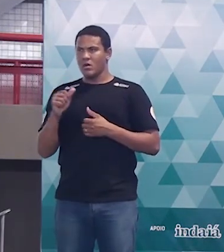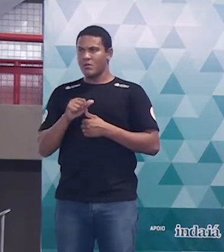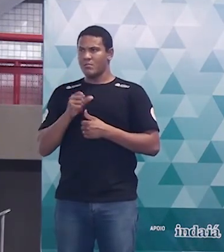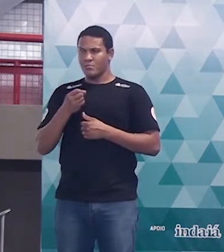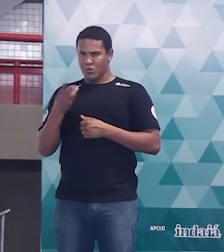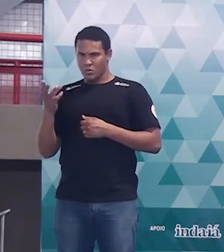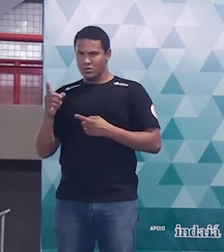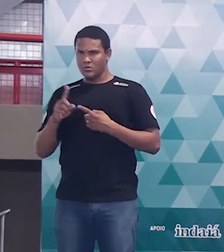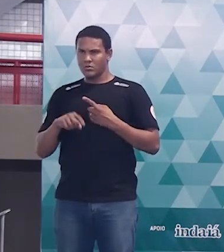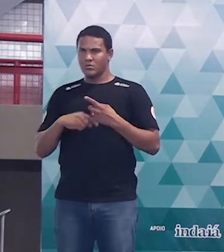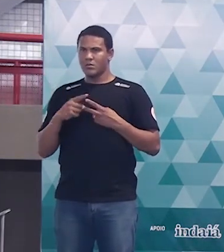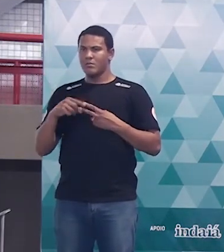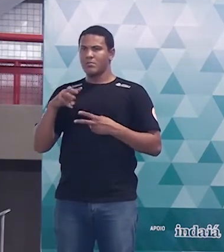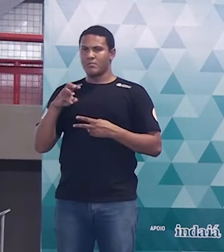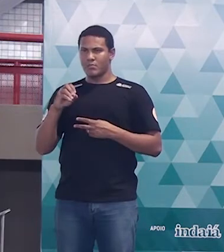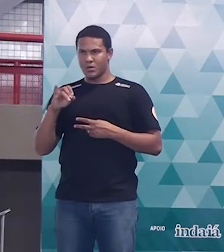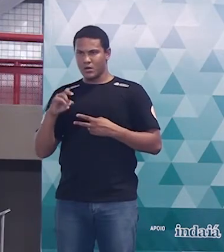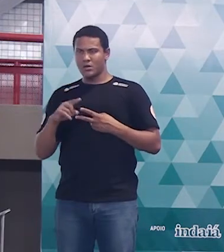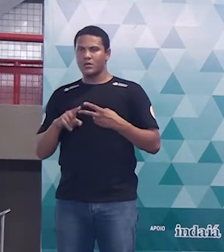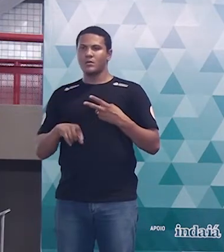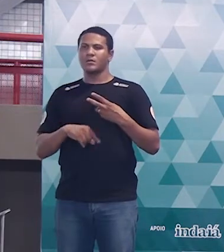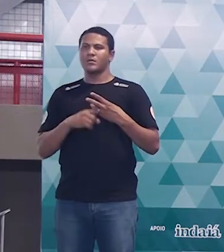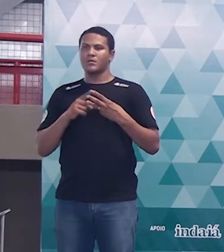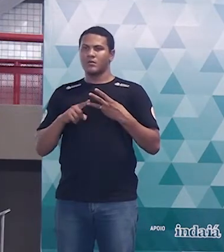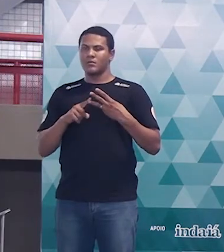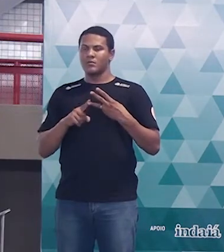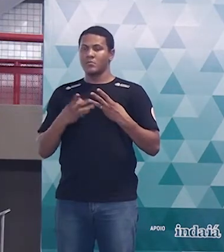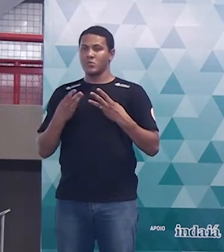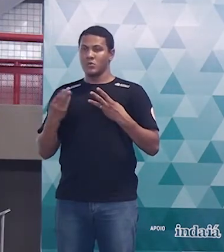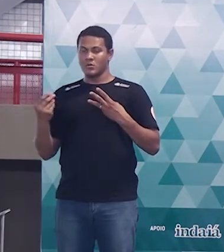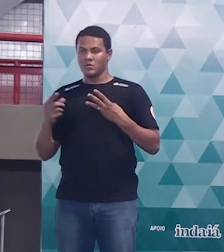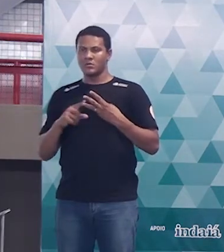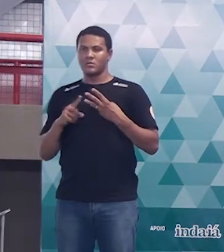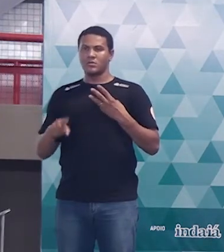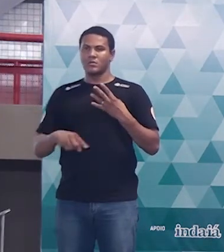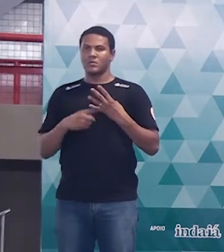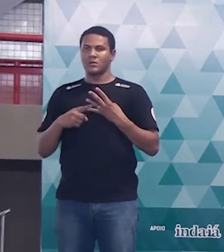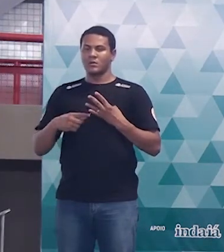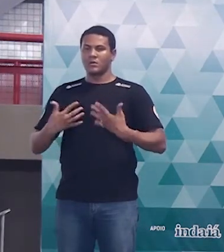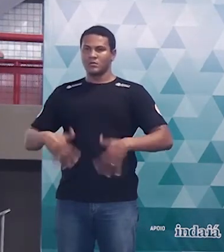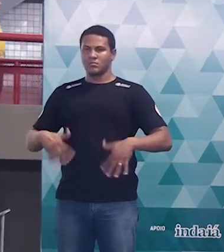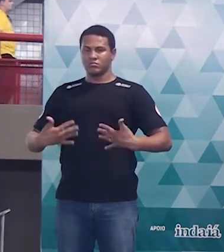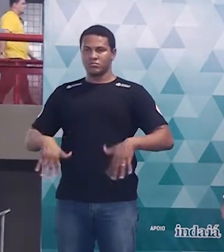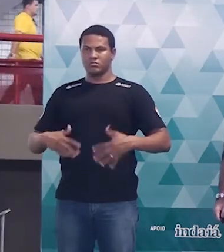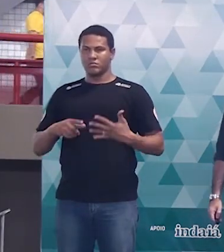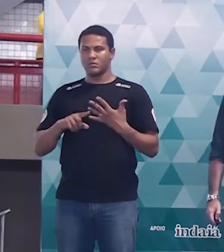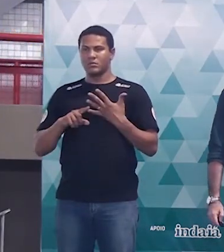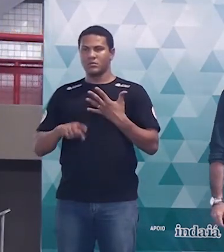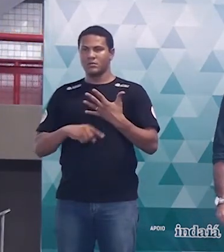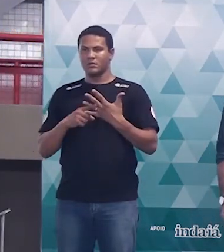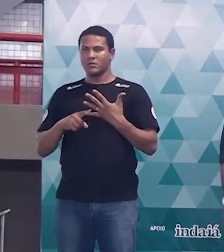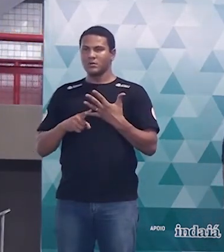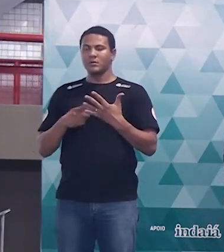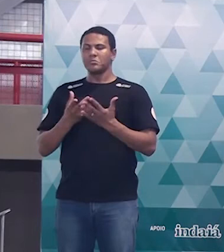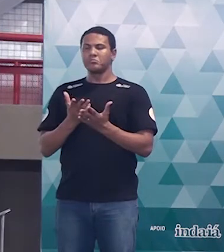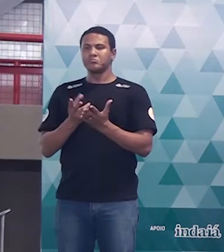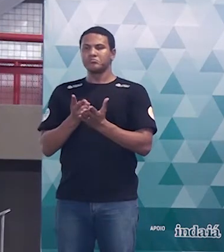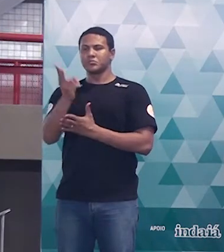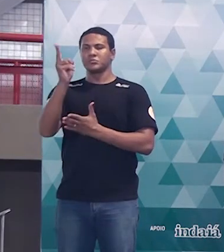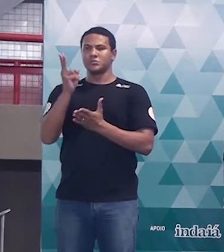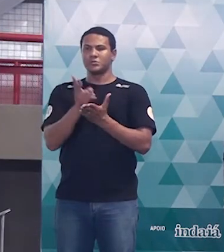Opção B, um mói. Opção C, uma ruma. Opção D, uma reca. Opção E,